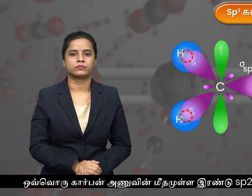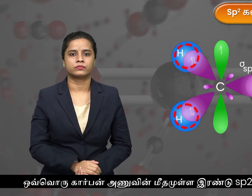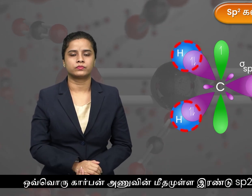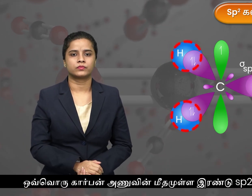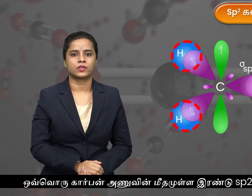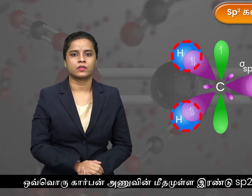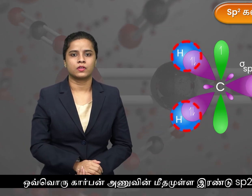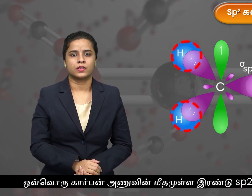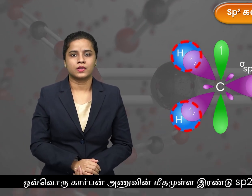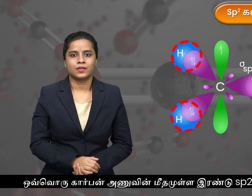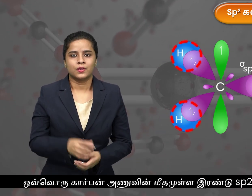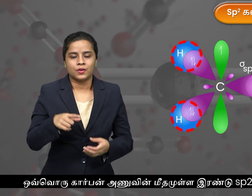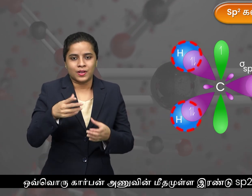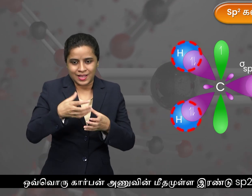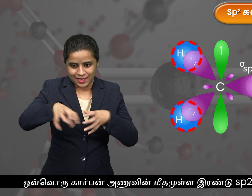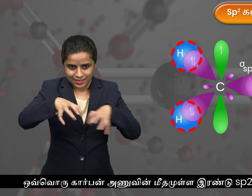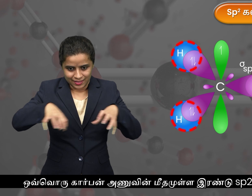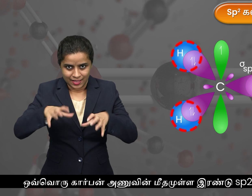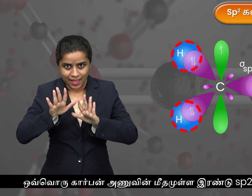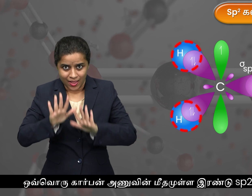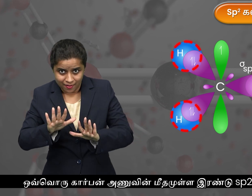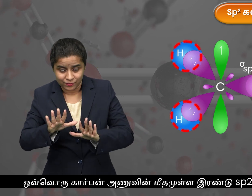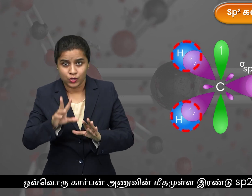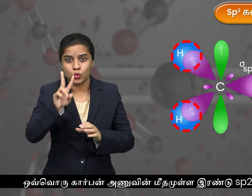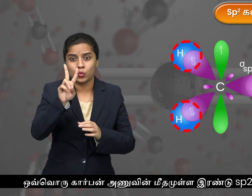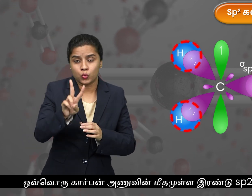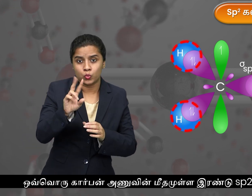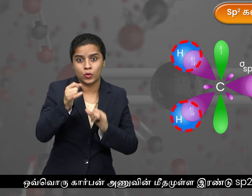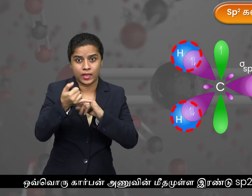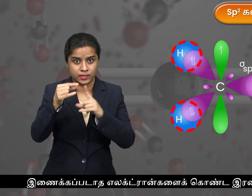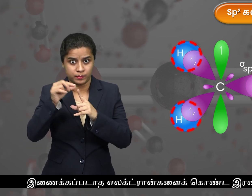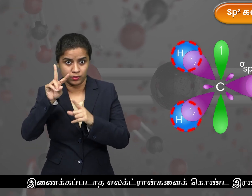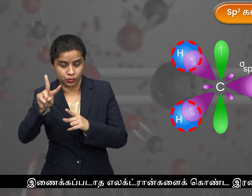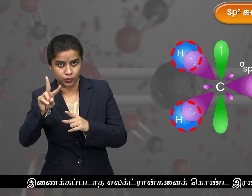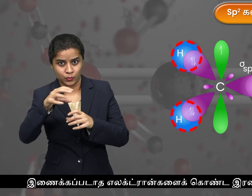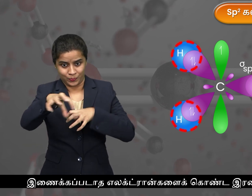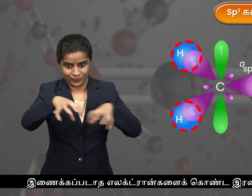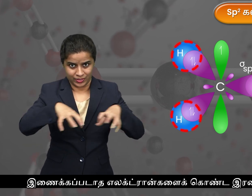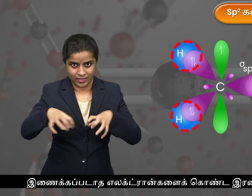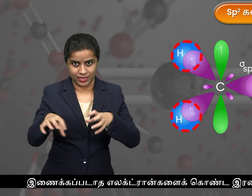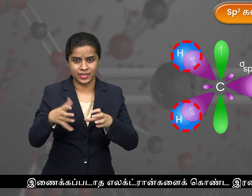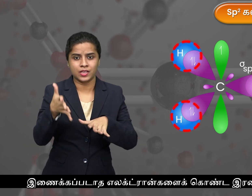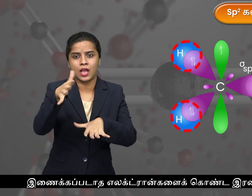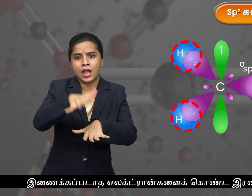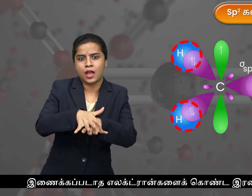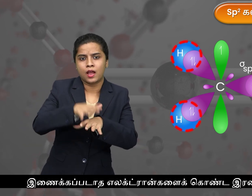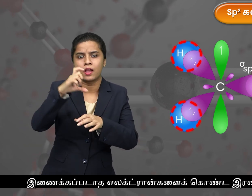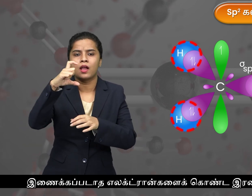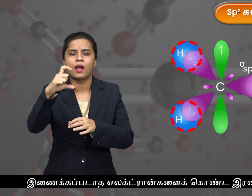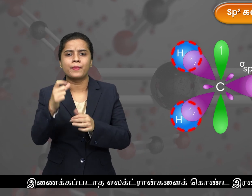ஒவ்வொரு கார்பன் அணுவின் மீதமுள்ள 2 sp2 சுற்றுப்பாதைகள் இணைக்கப்படாத எலக்ட்ரான்களை கொண்ட 2 ஹைட்ரஜன்